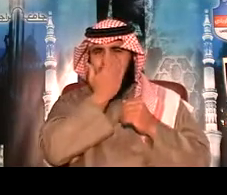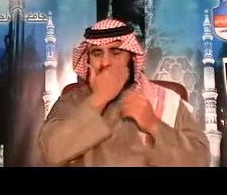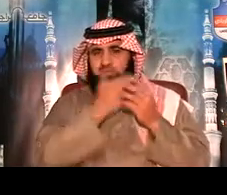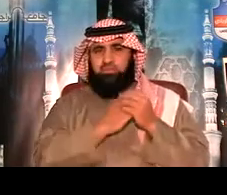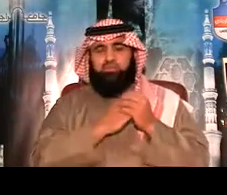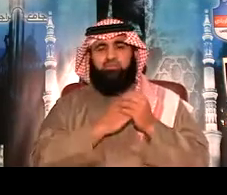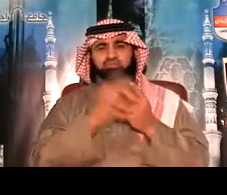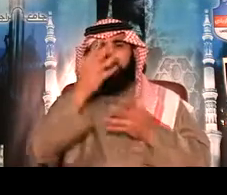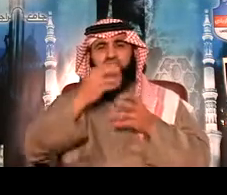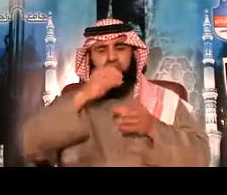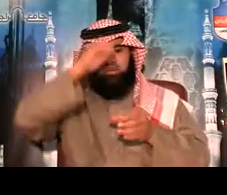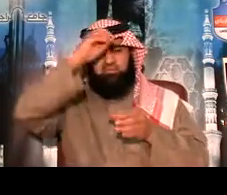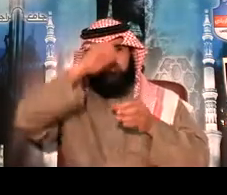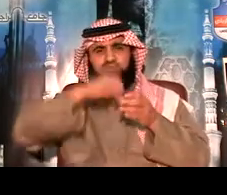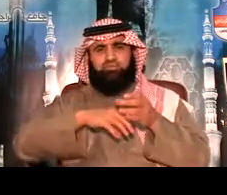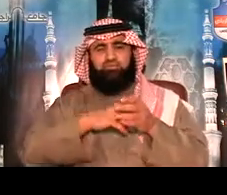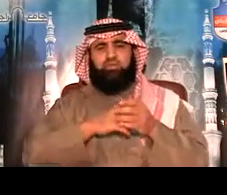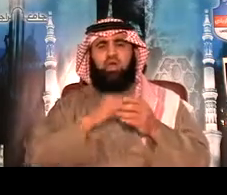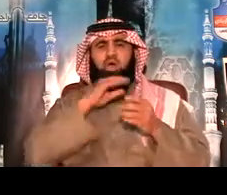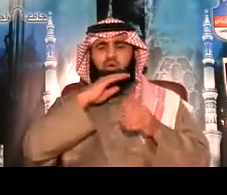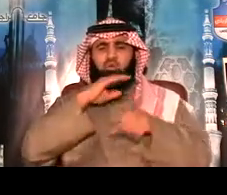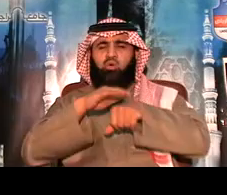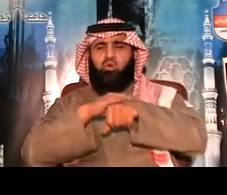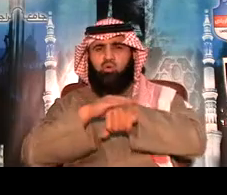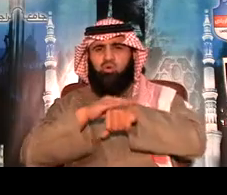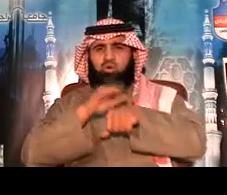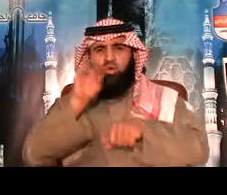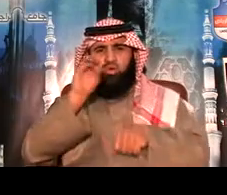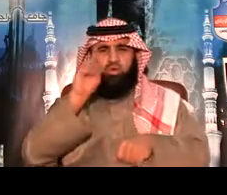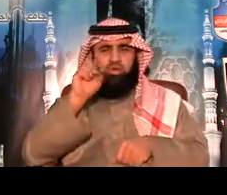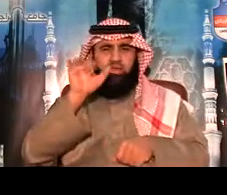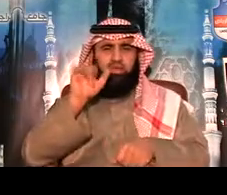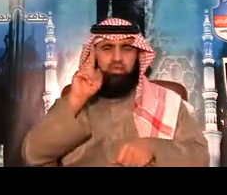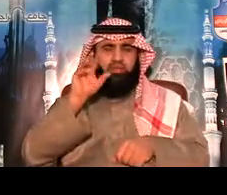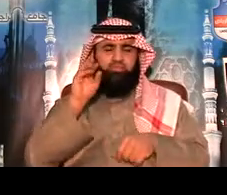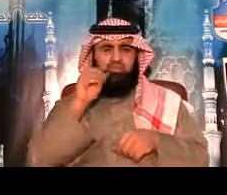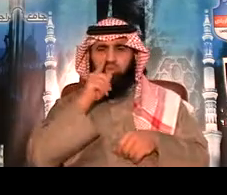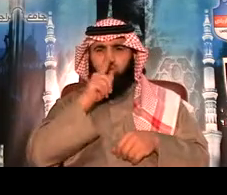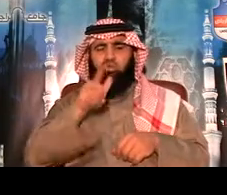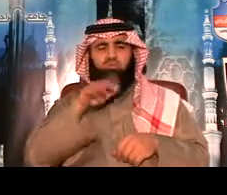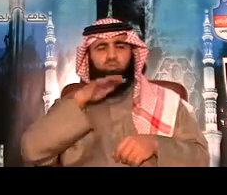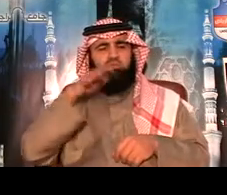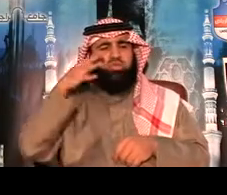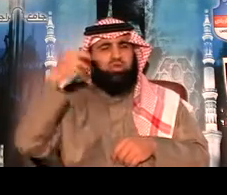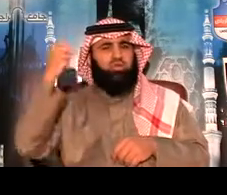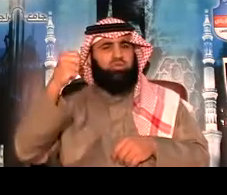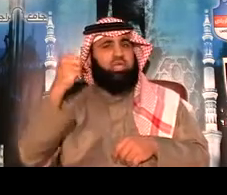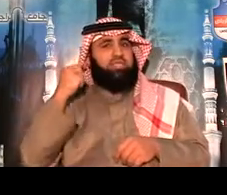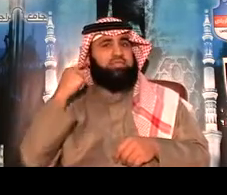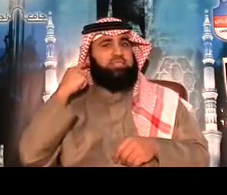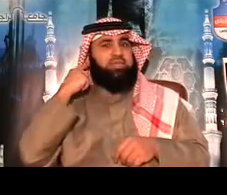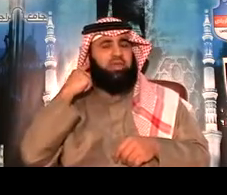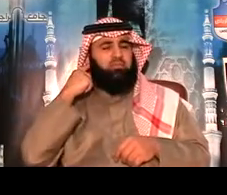حتى يلقوا فيها. فعن أبي هريرة رضي الله عنه قال: سمعت رسول الله صلى الله عليه